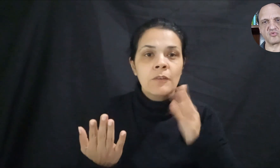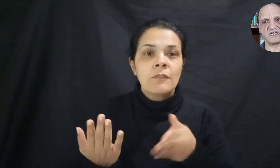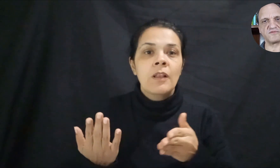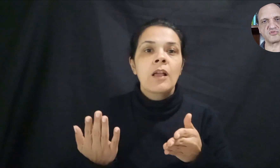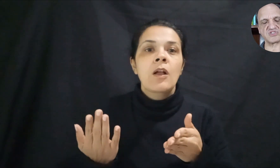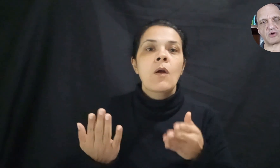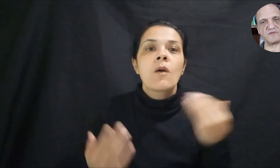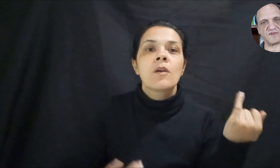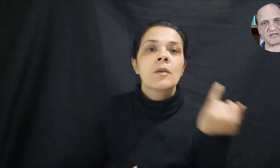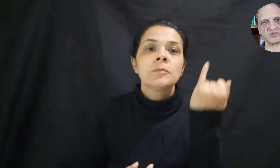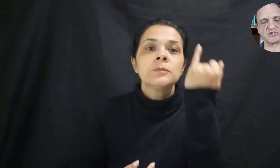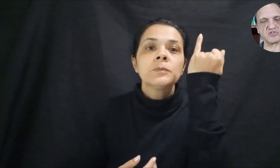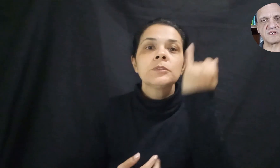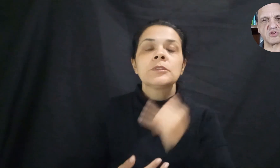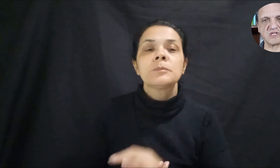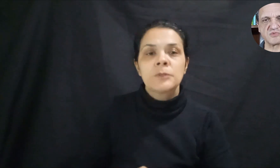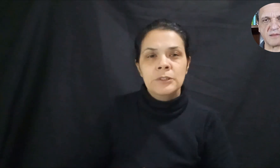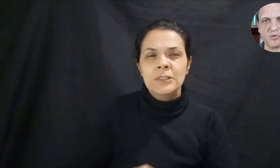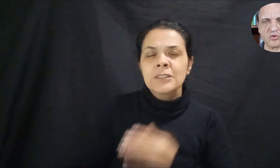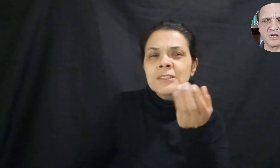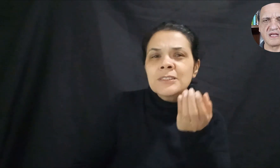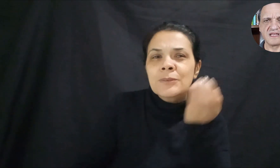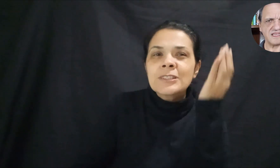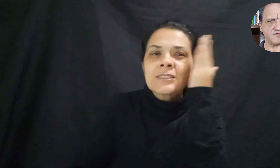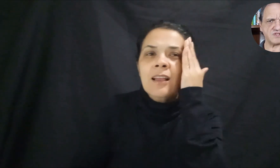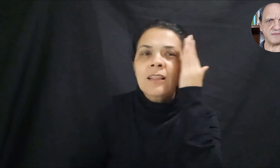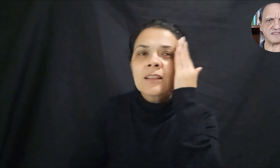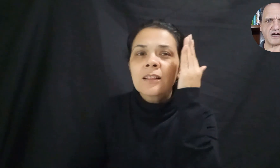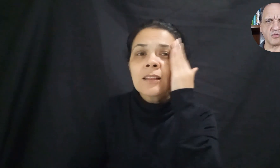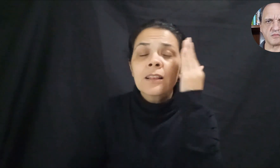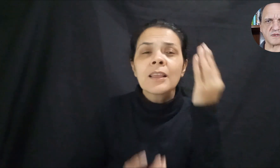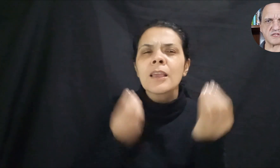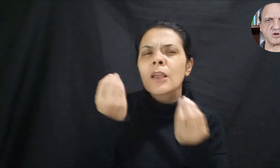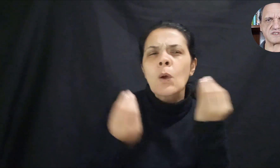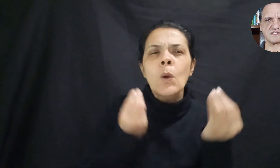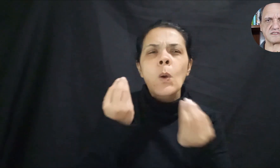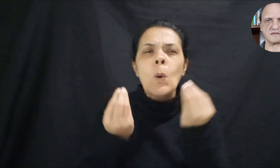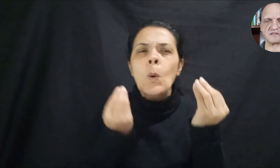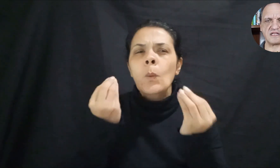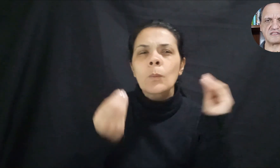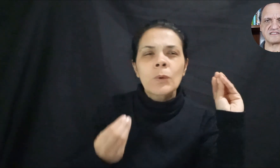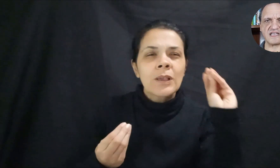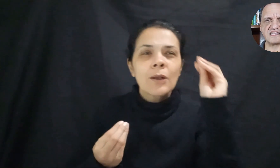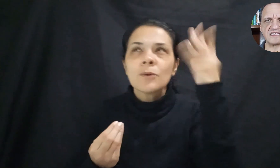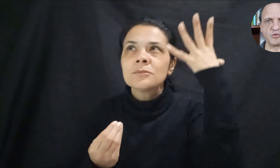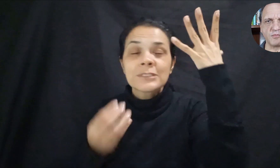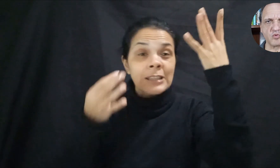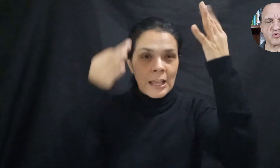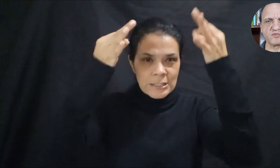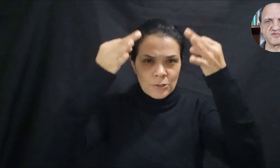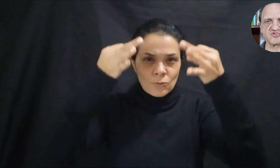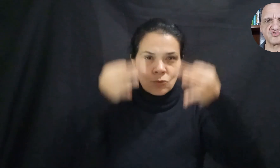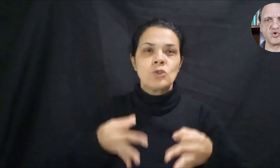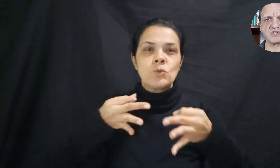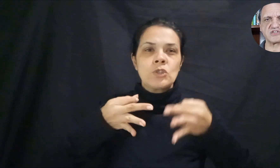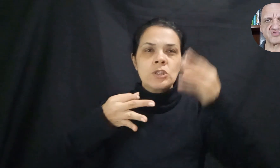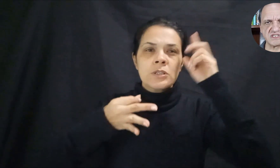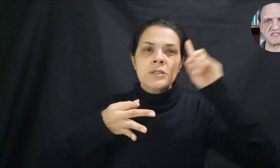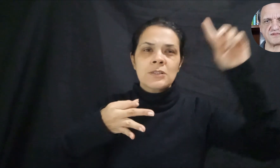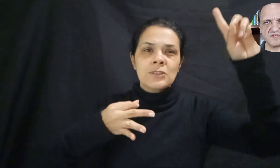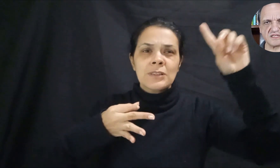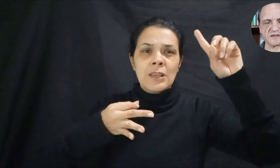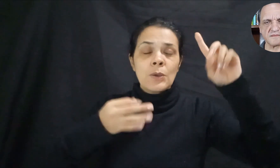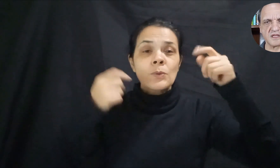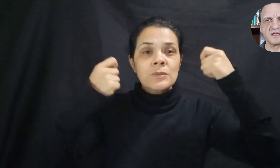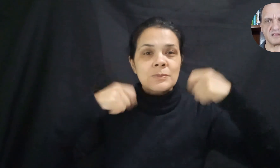capítulo no livro O Céu e o Inferno, que nós mencionamos há pouco, que é fundamental para nós. Assim. Quem quiser entender um pouco como funciona a